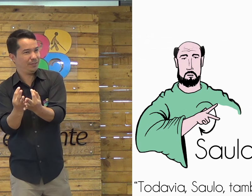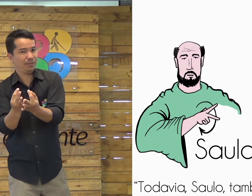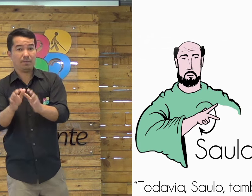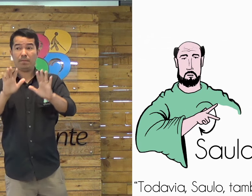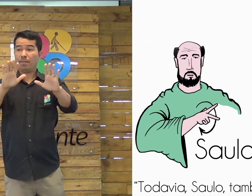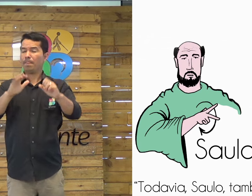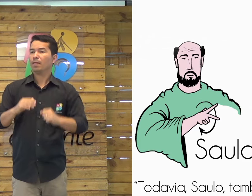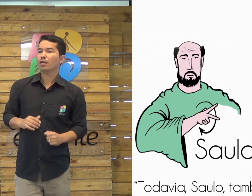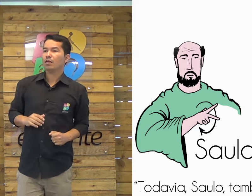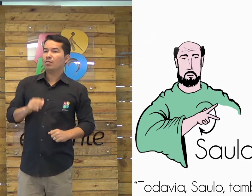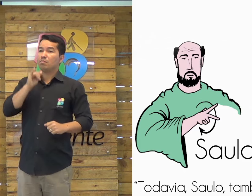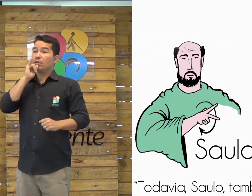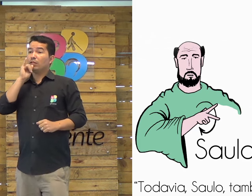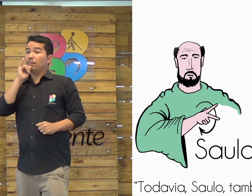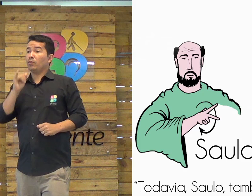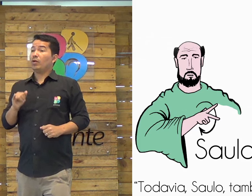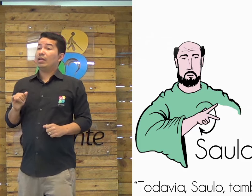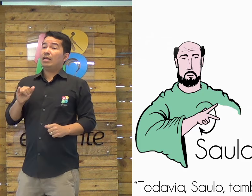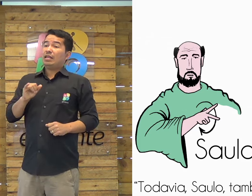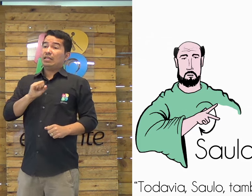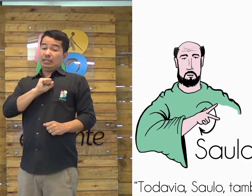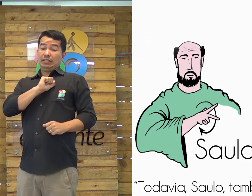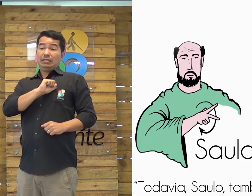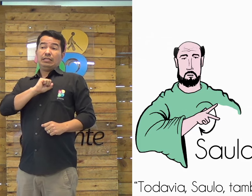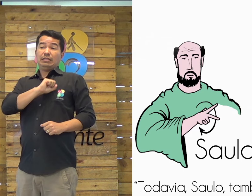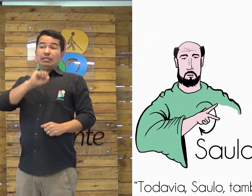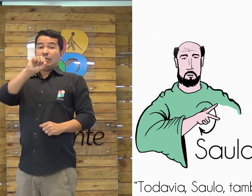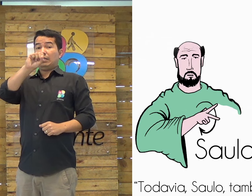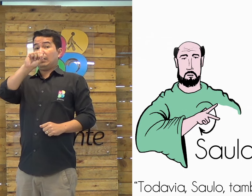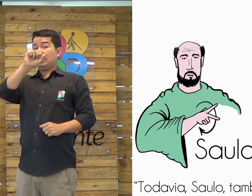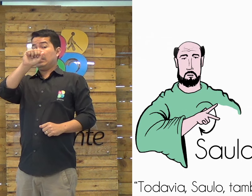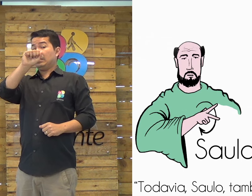né? Porque, enfim, fez parte da família da fé.